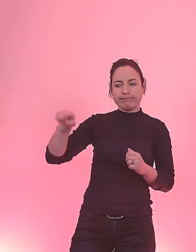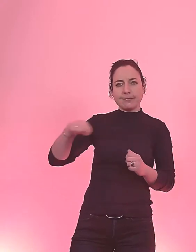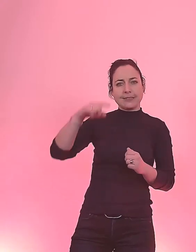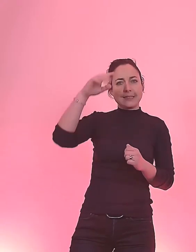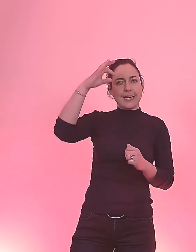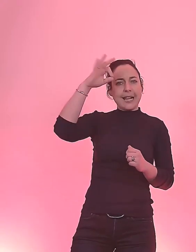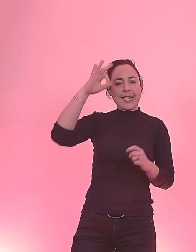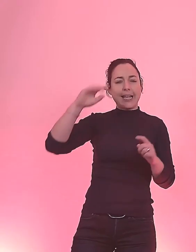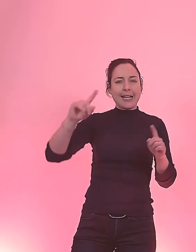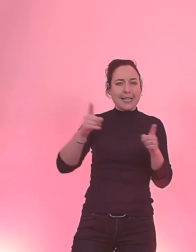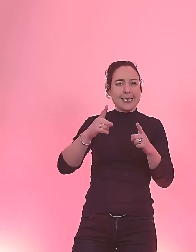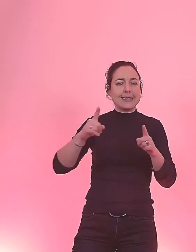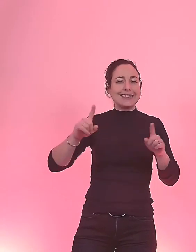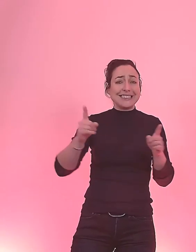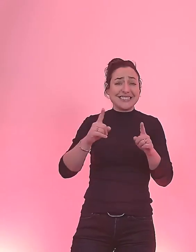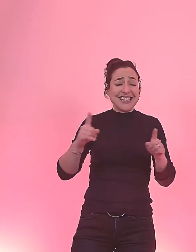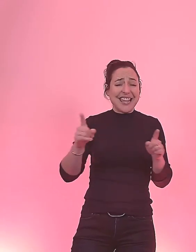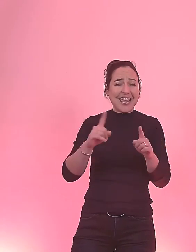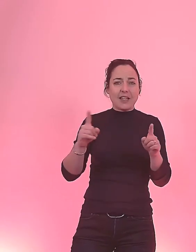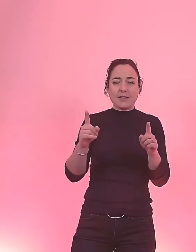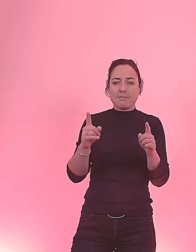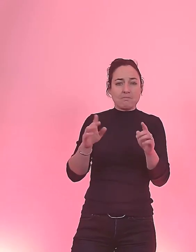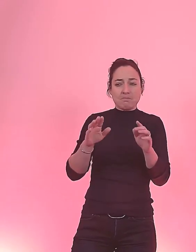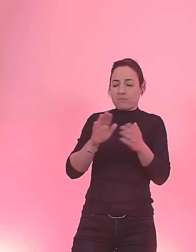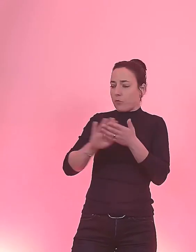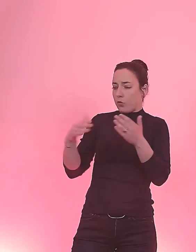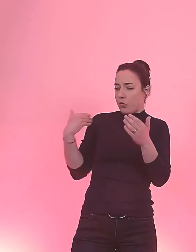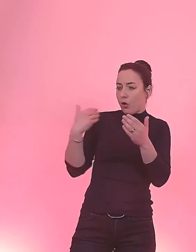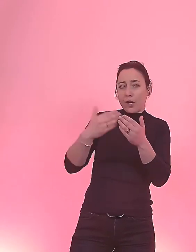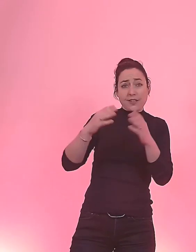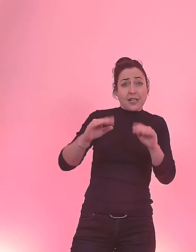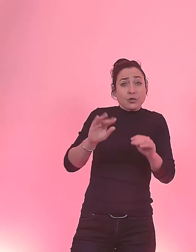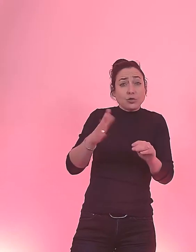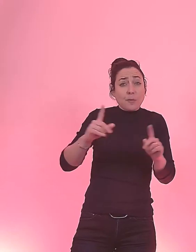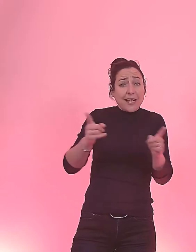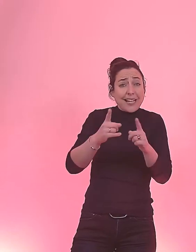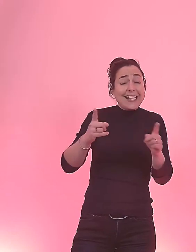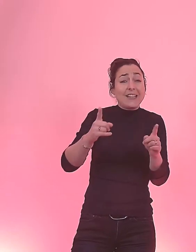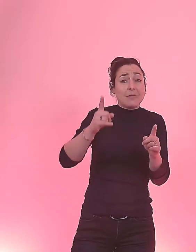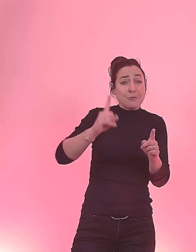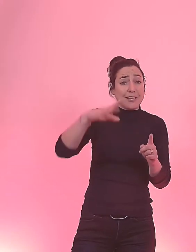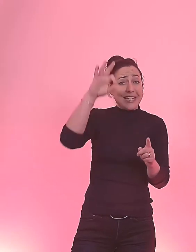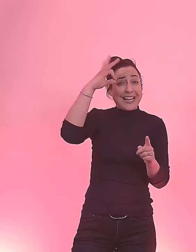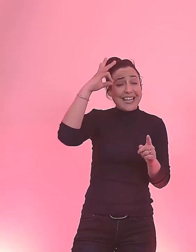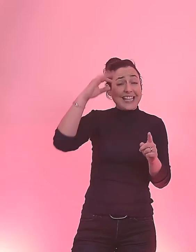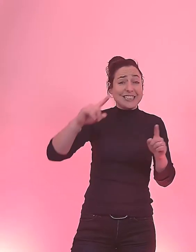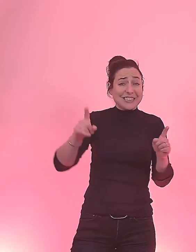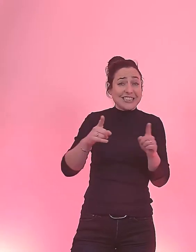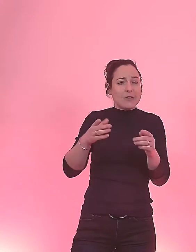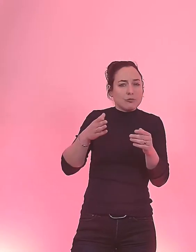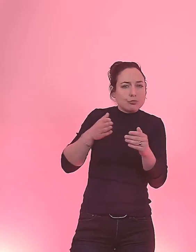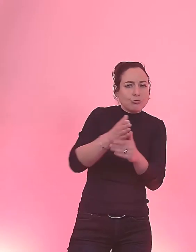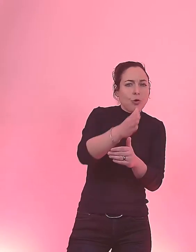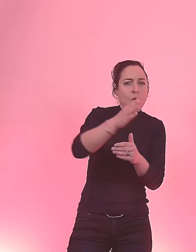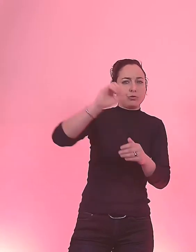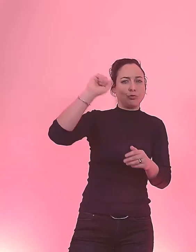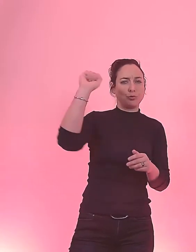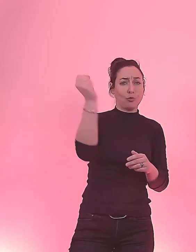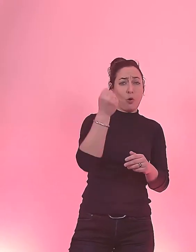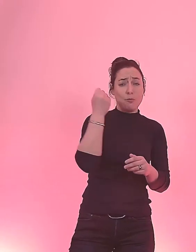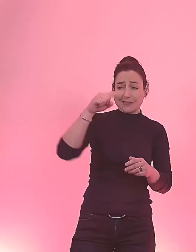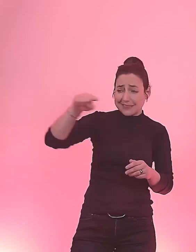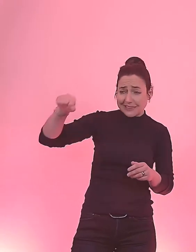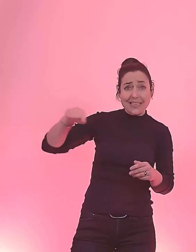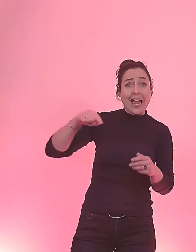zoals ze dat nooit hadden gedaan sommige liederen moet je leren zingen we door de storm heen en dat hebben ze geleerd